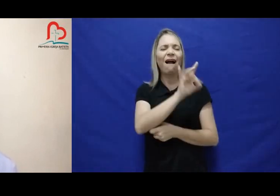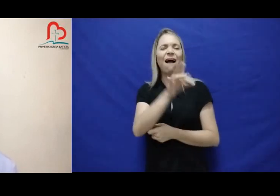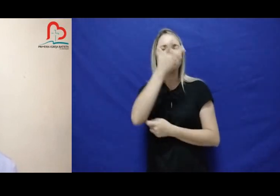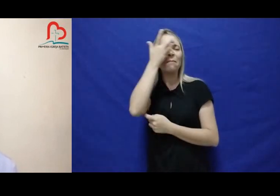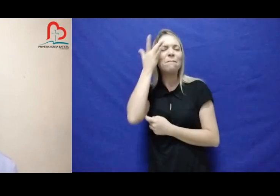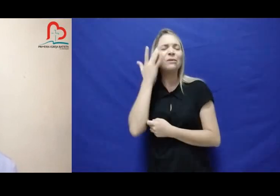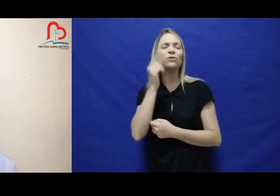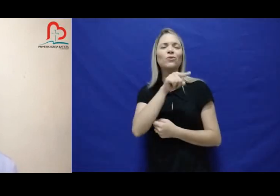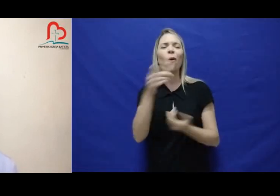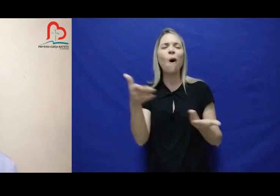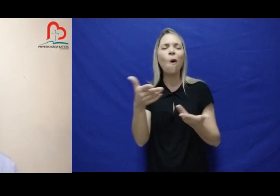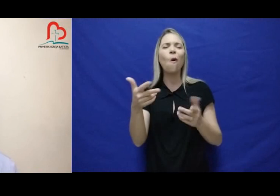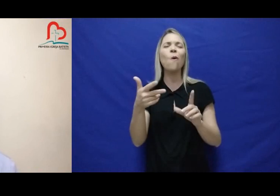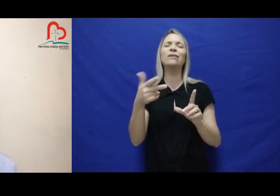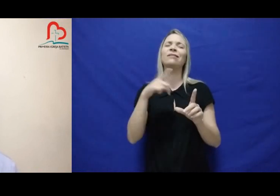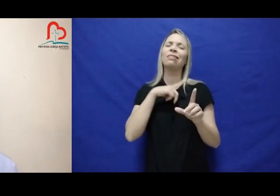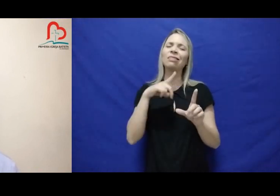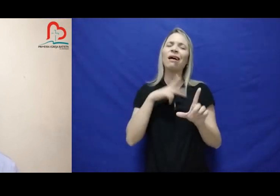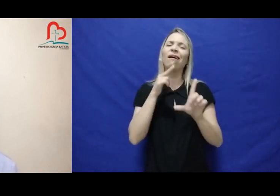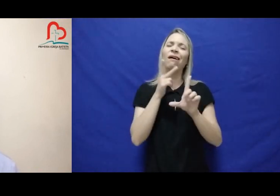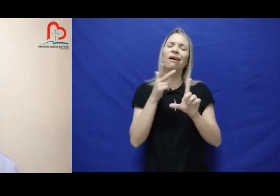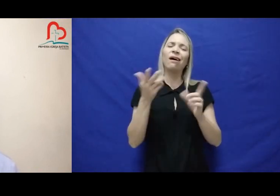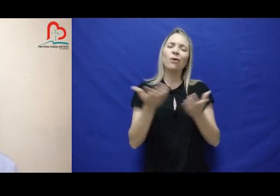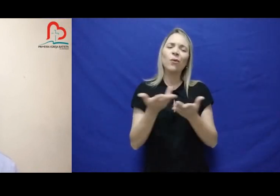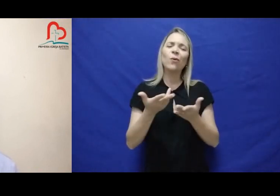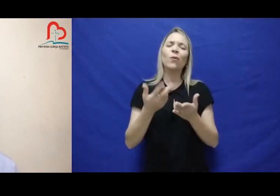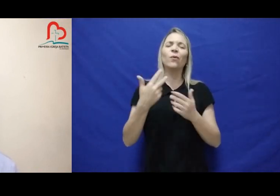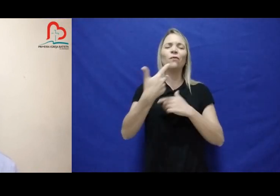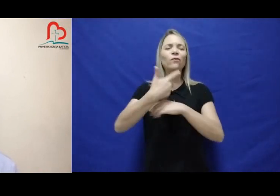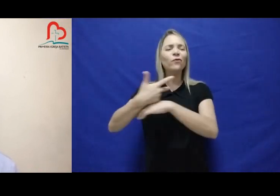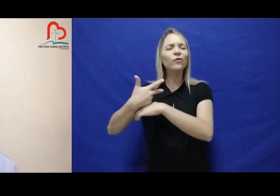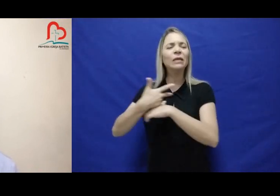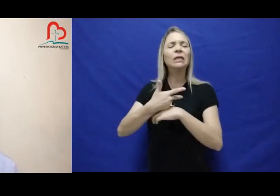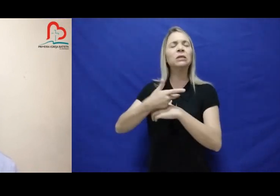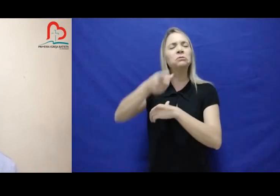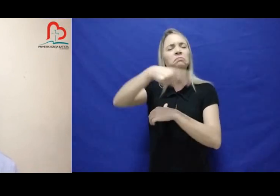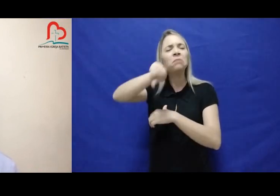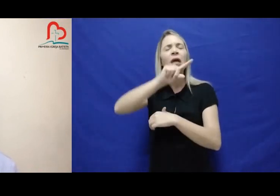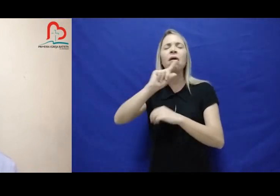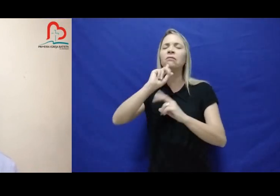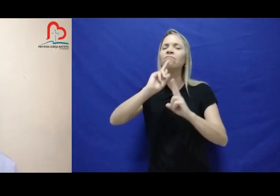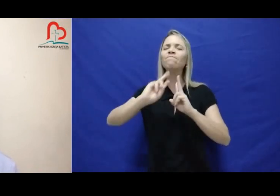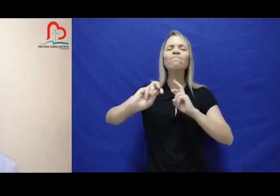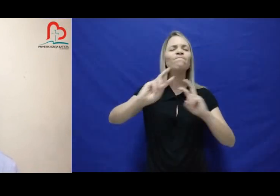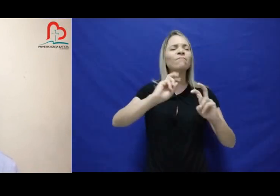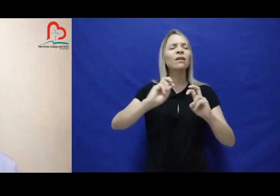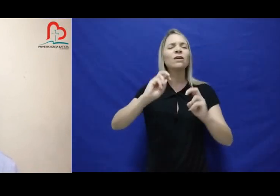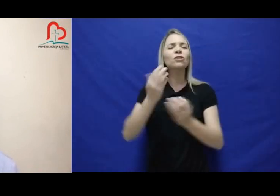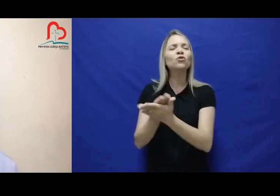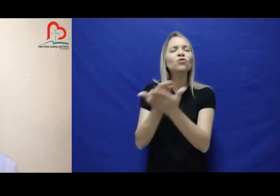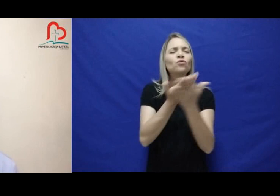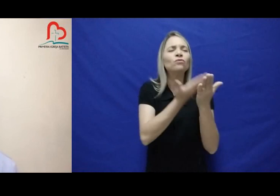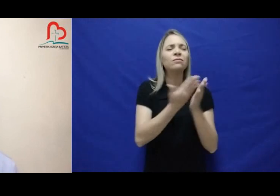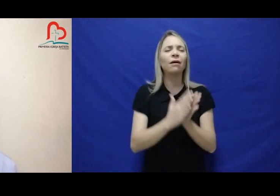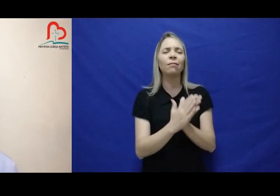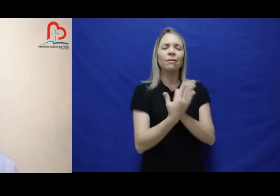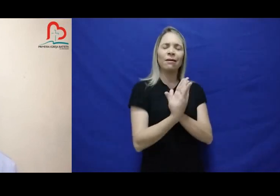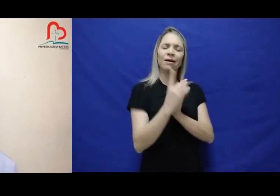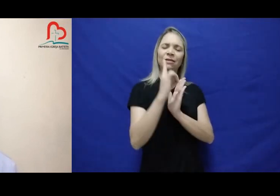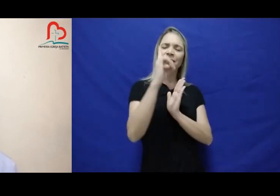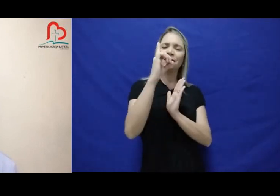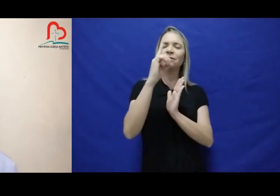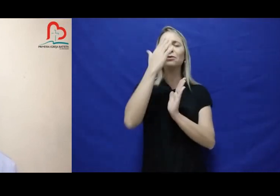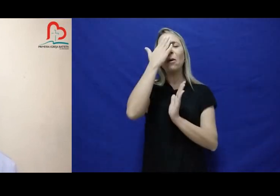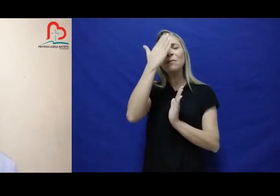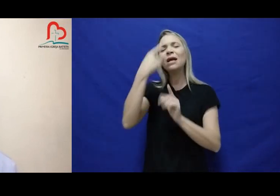com cada irmão da nossa igreja que nos ouve, cada irmão que tem recebido do Senhor